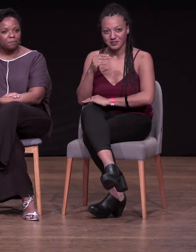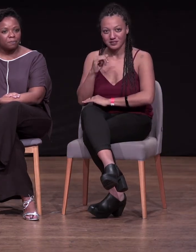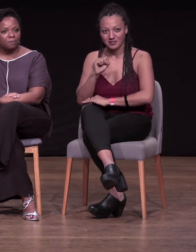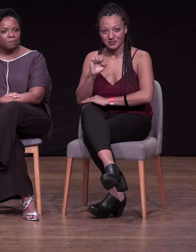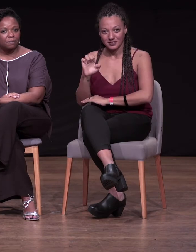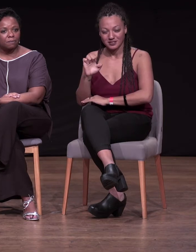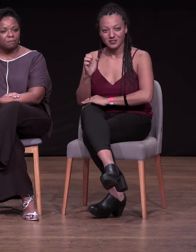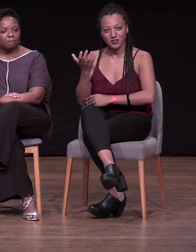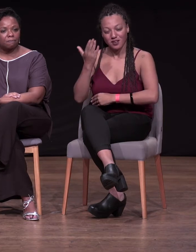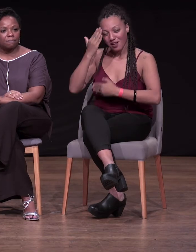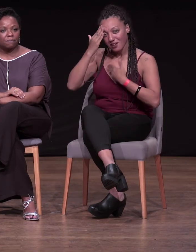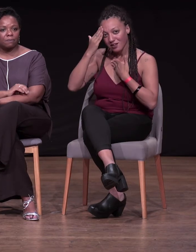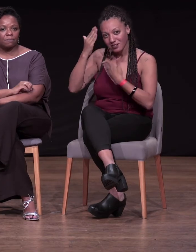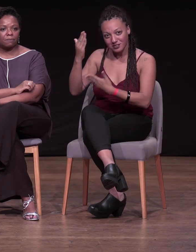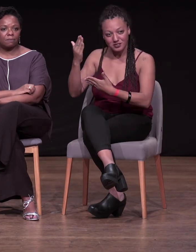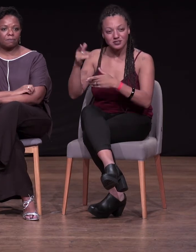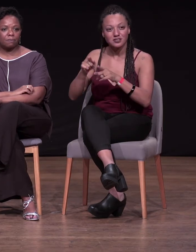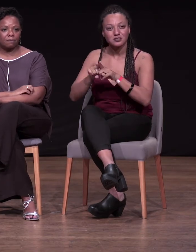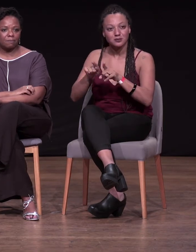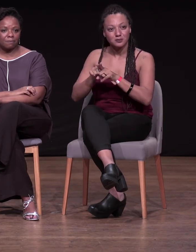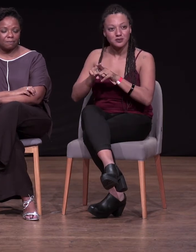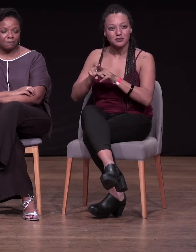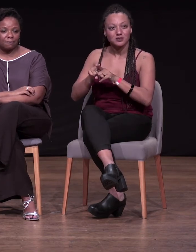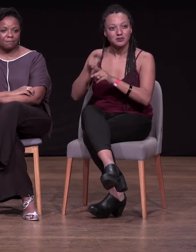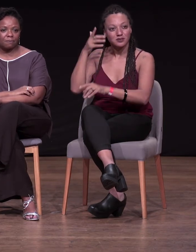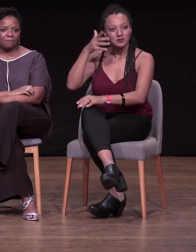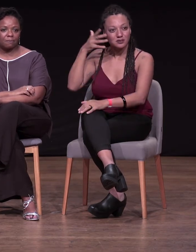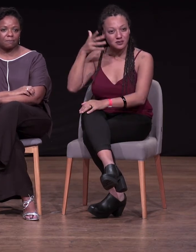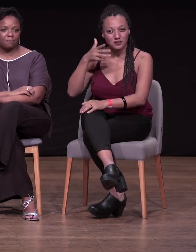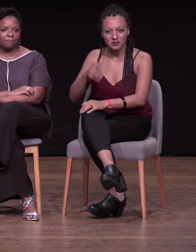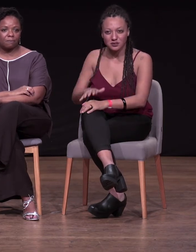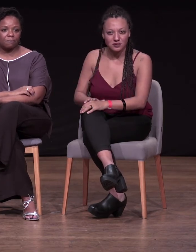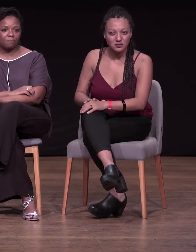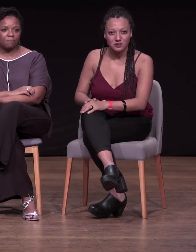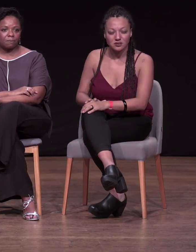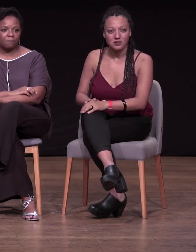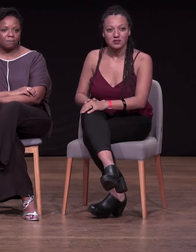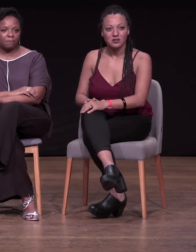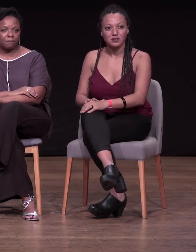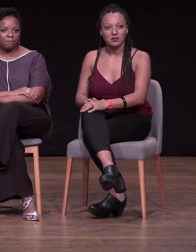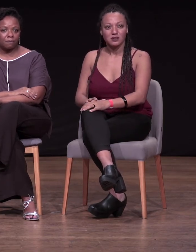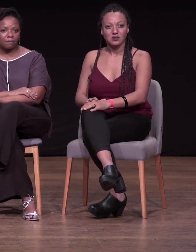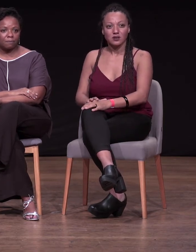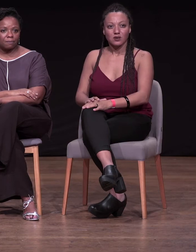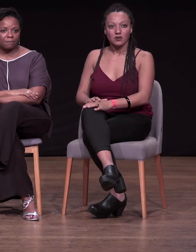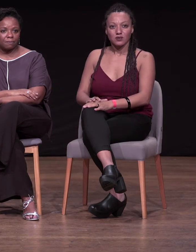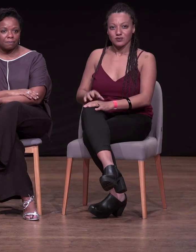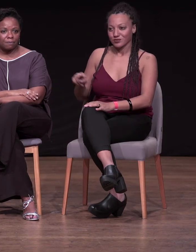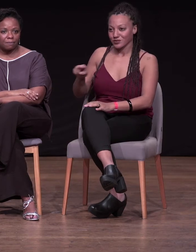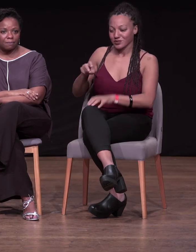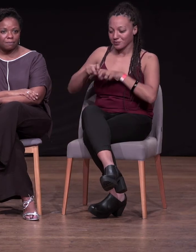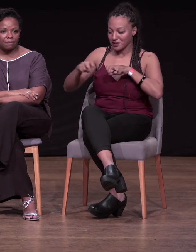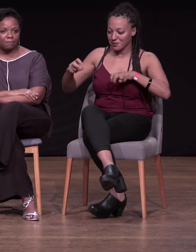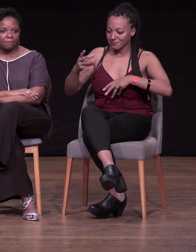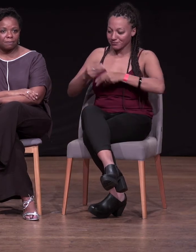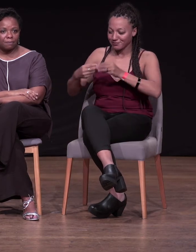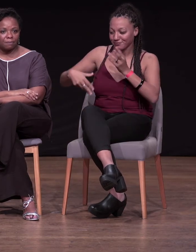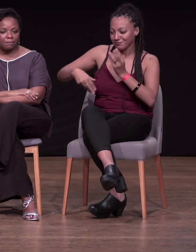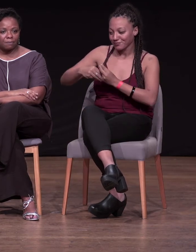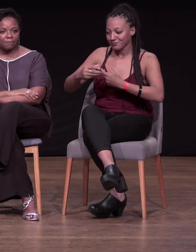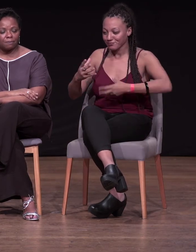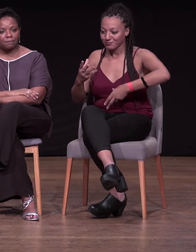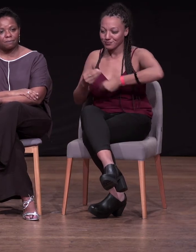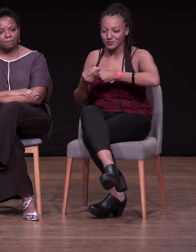queria agradecer muito também a tua fala, essas complementariedades de vocês aí na mesa,